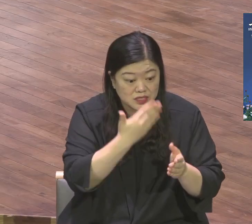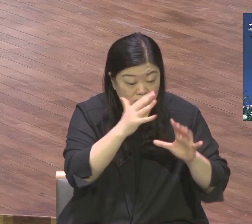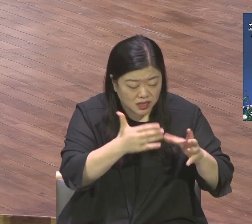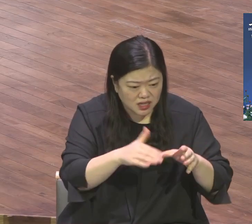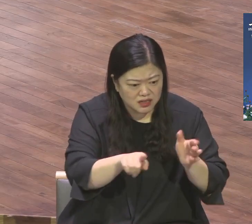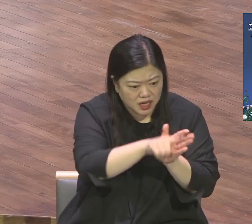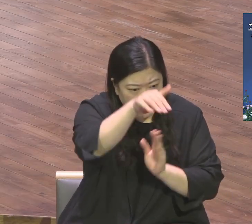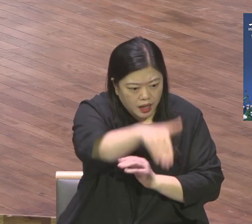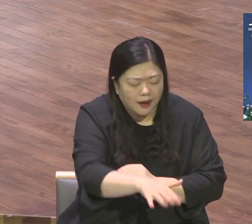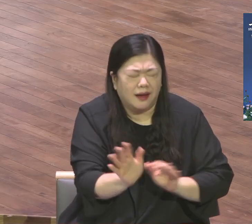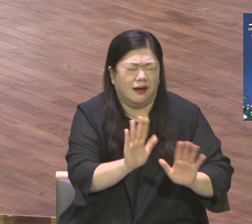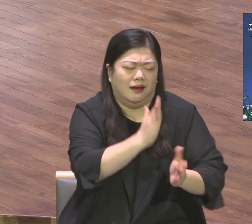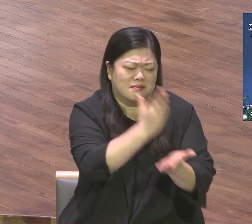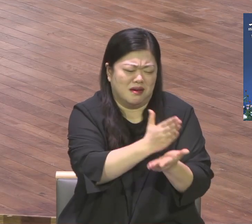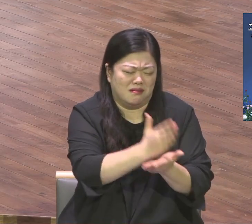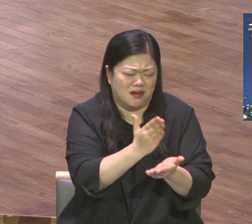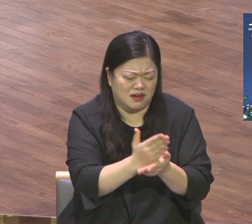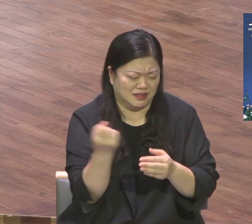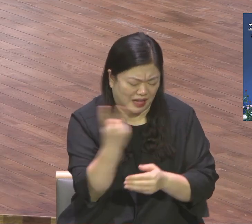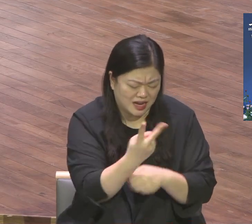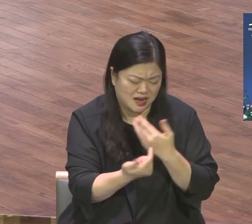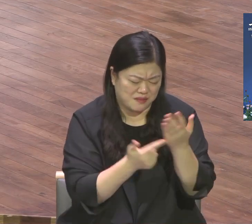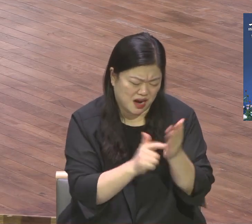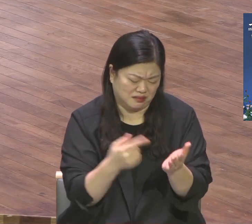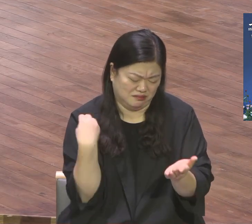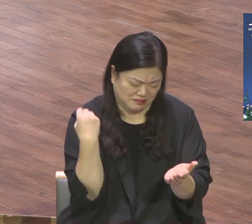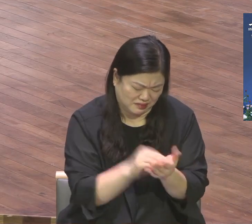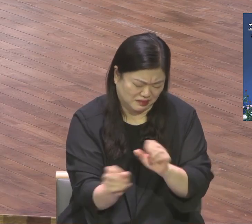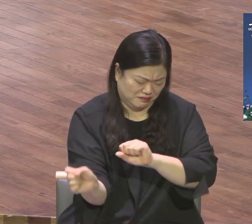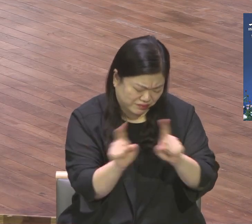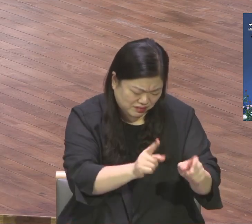요한일서를 기록한 거예요. 다시 불 붙이자.